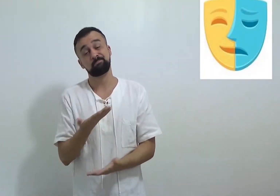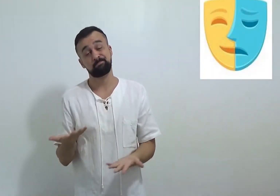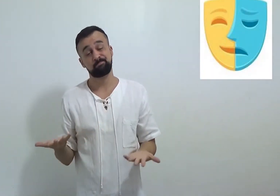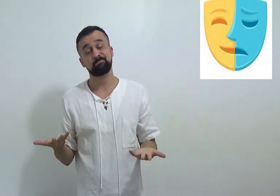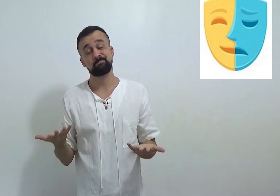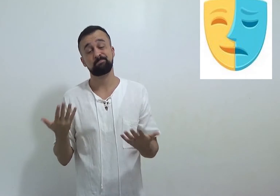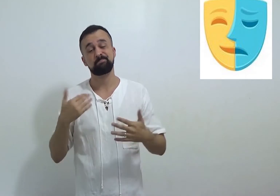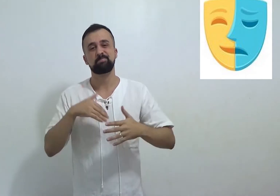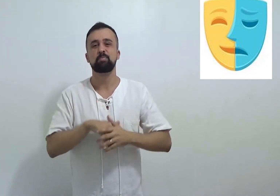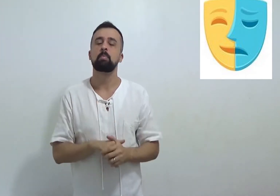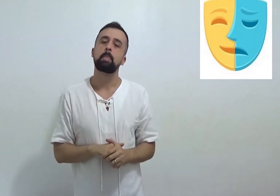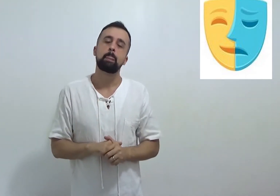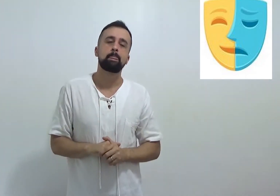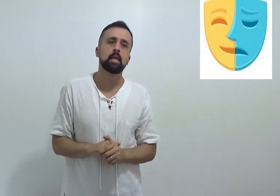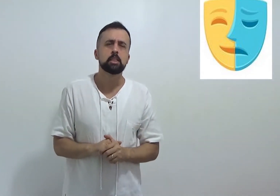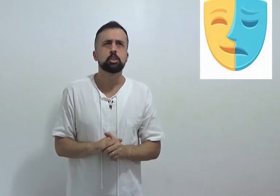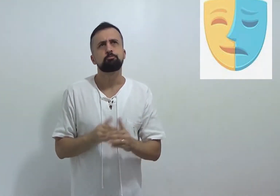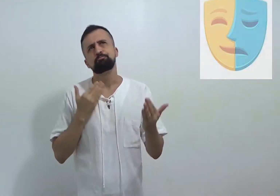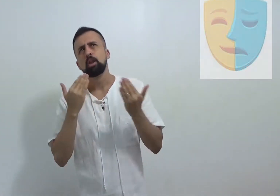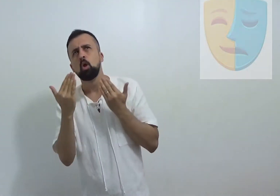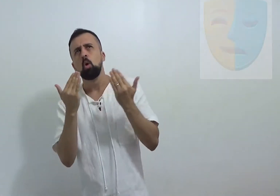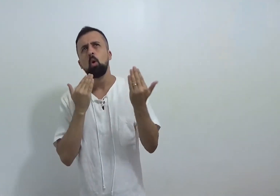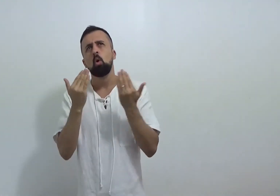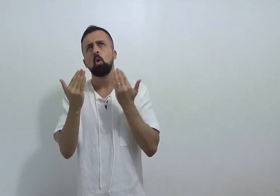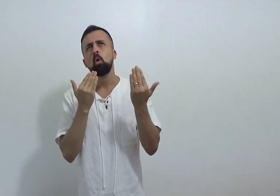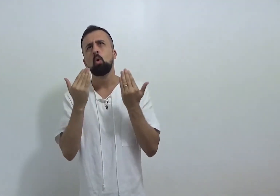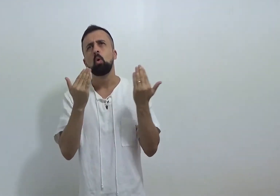Parecendo aquelas máscaras do teatro.